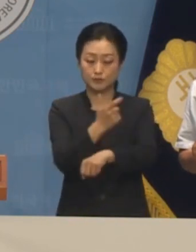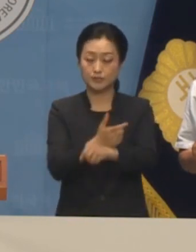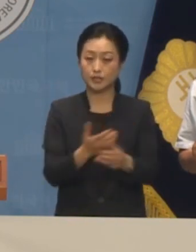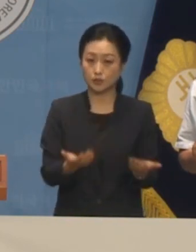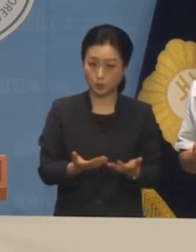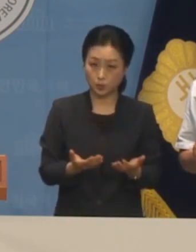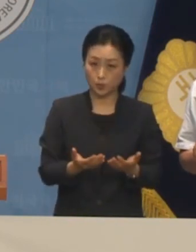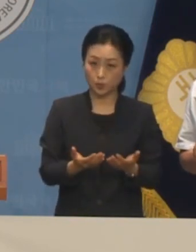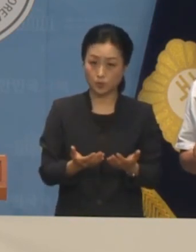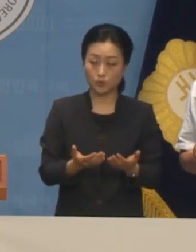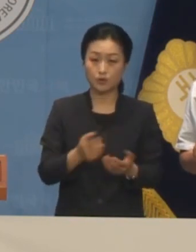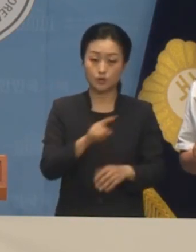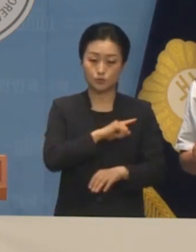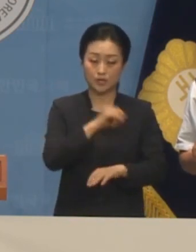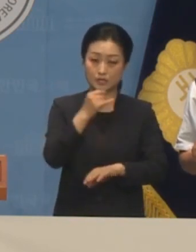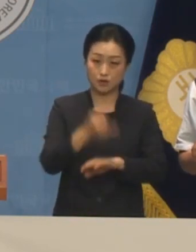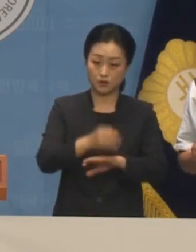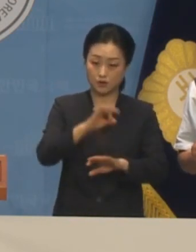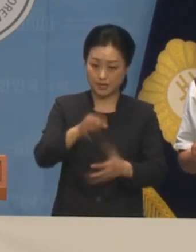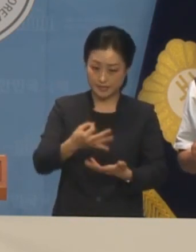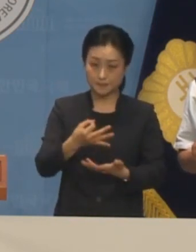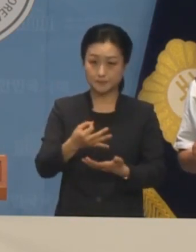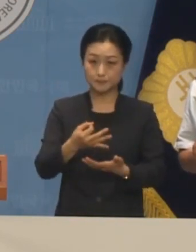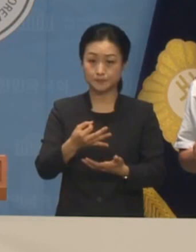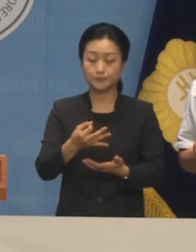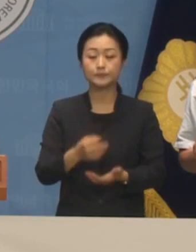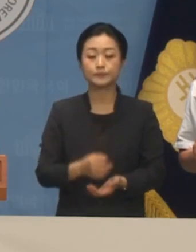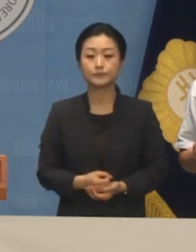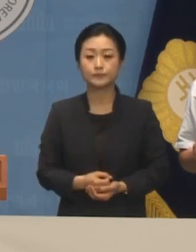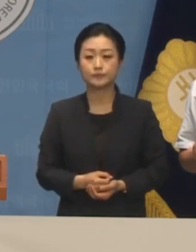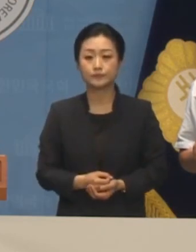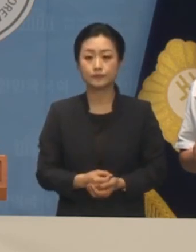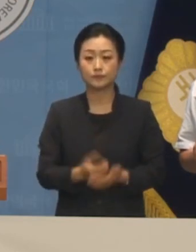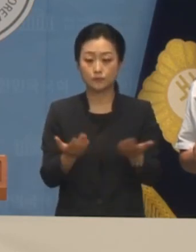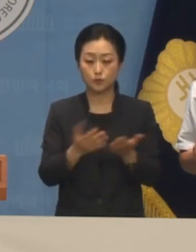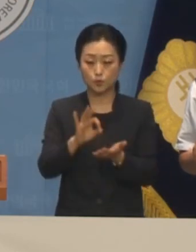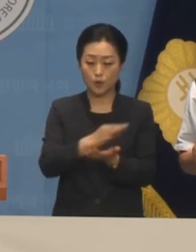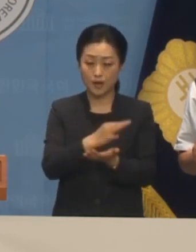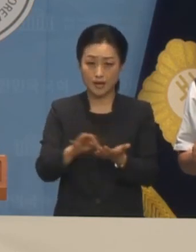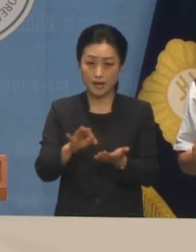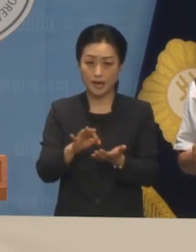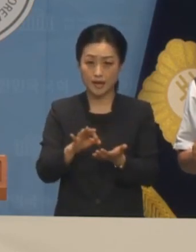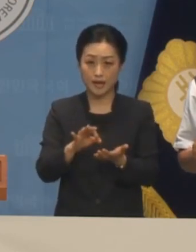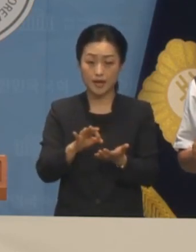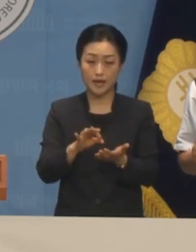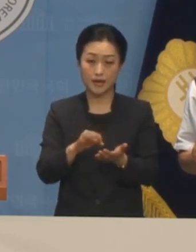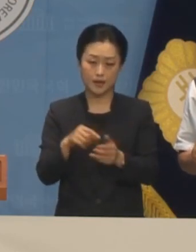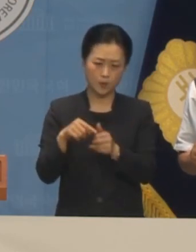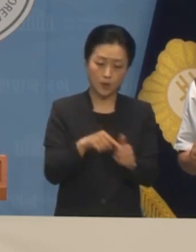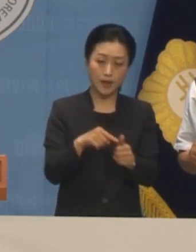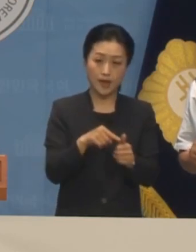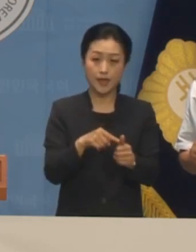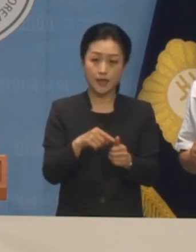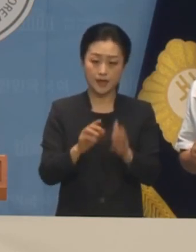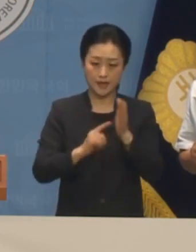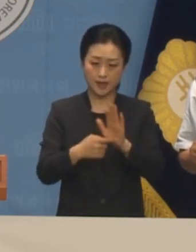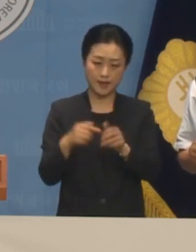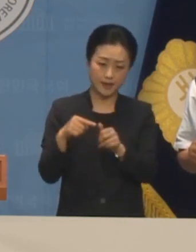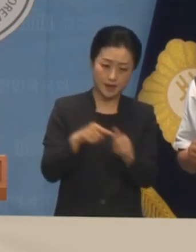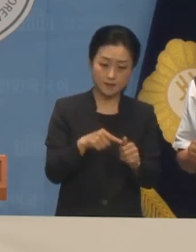최저로 오은 최저임금 노 노조 해의 공개 압박 타임오프 강화 노조파업